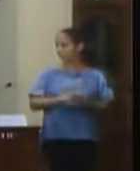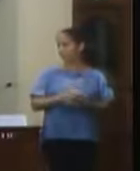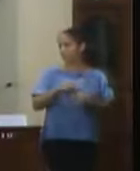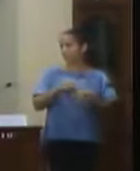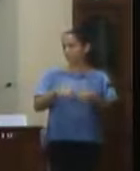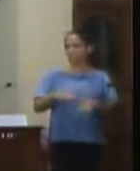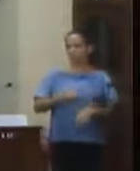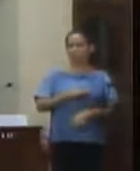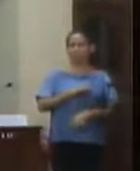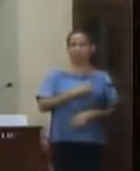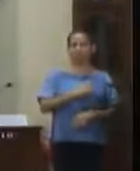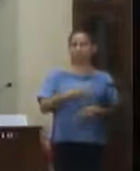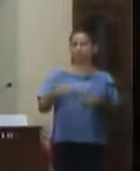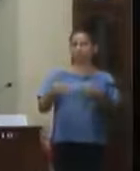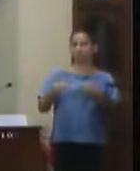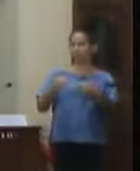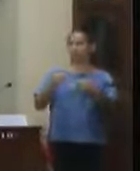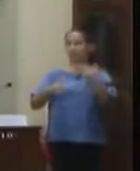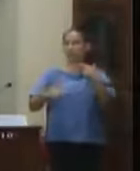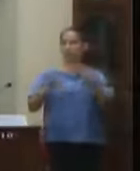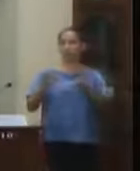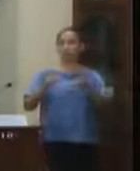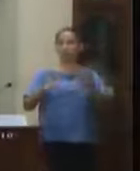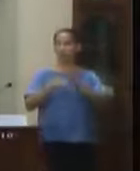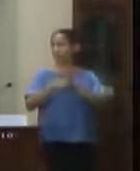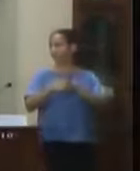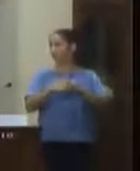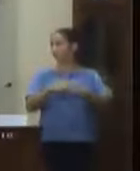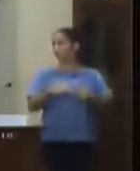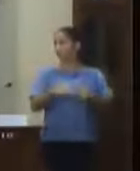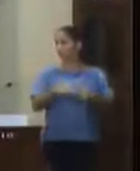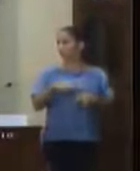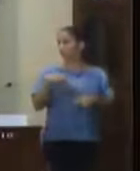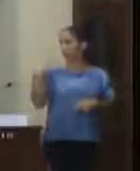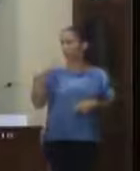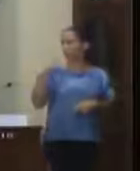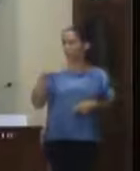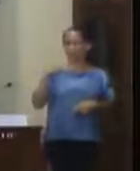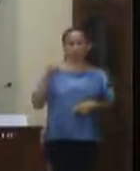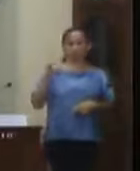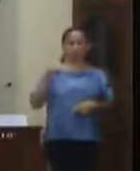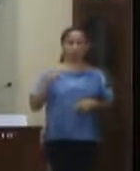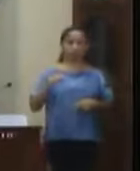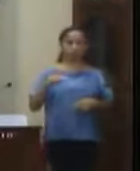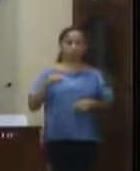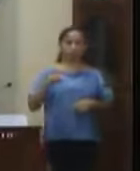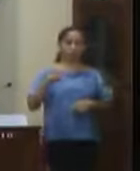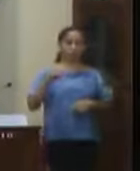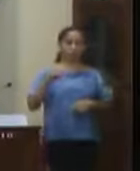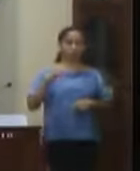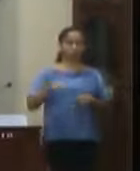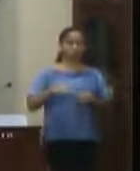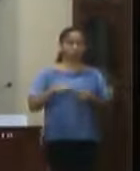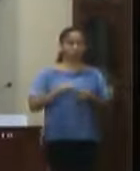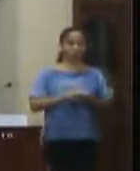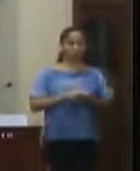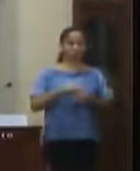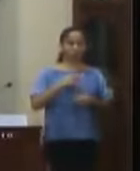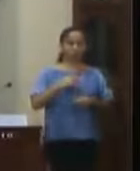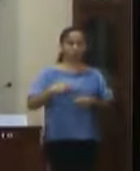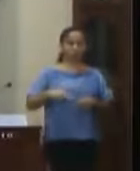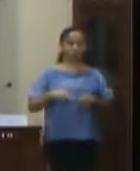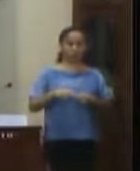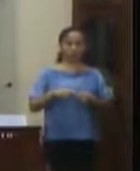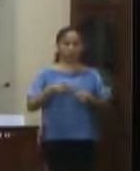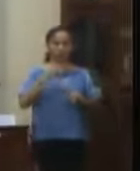presentes. Segundo discussão e votação do projeto de lei ordinária, vereador Marcelo Moreira. Presidente, se eu permitir,